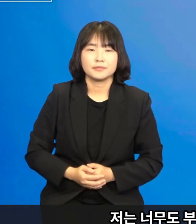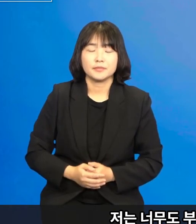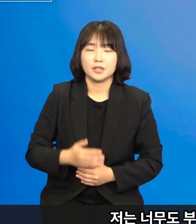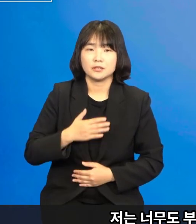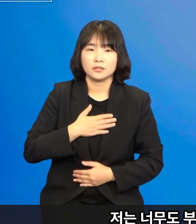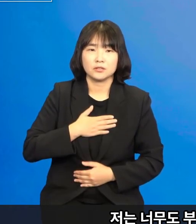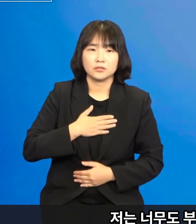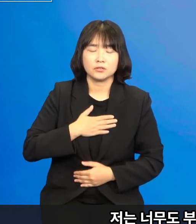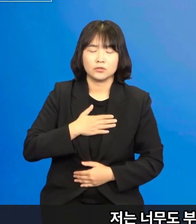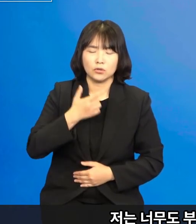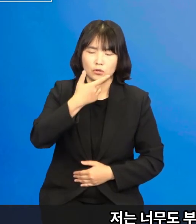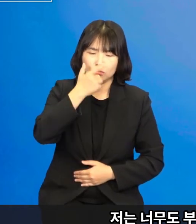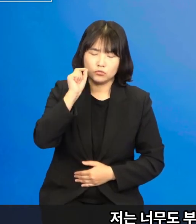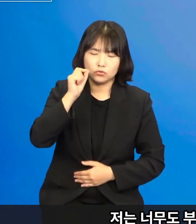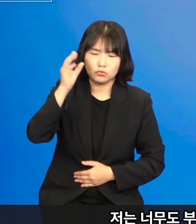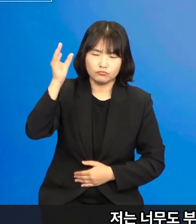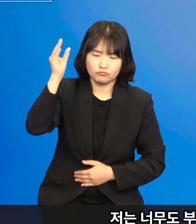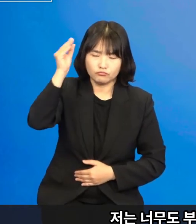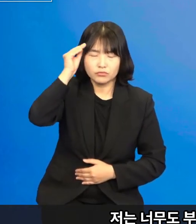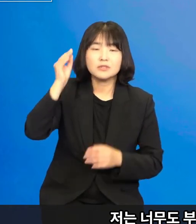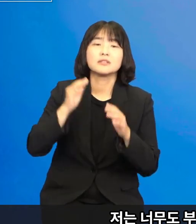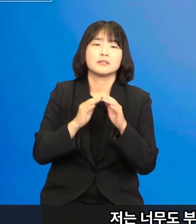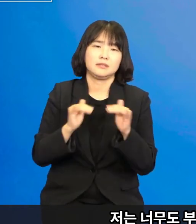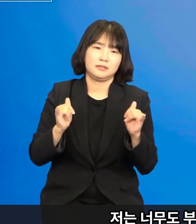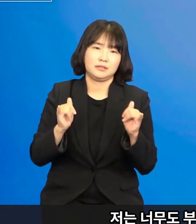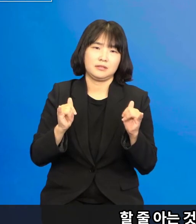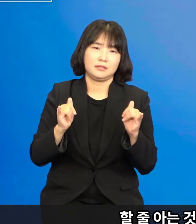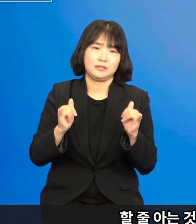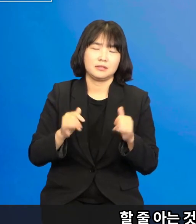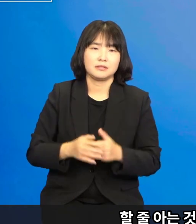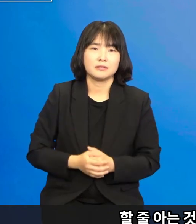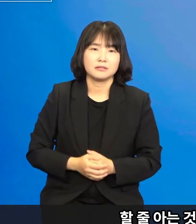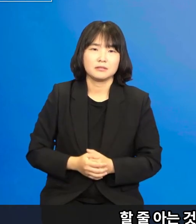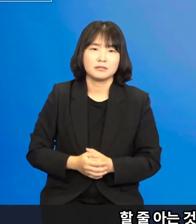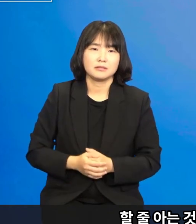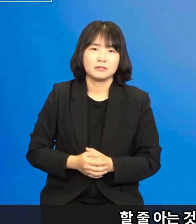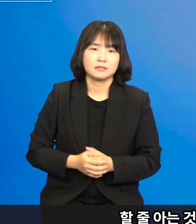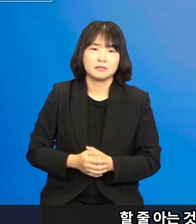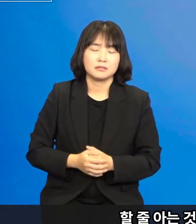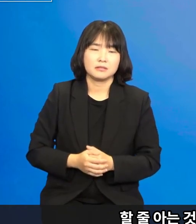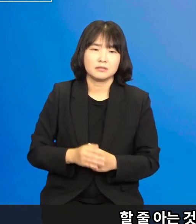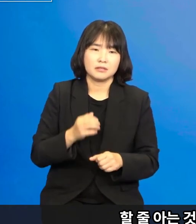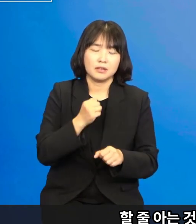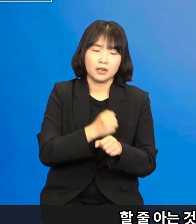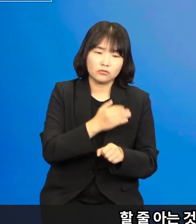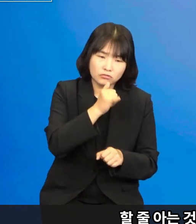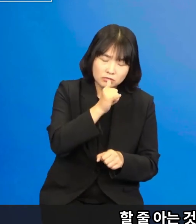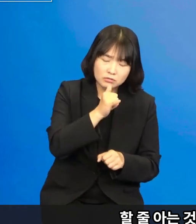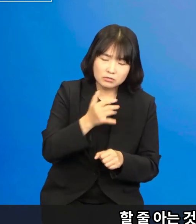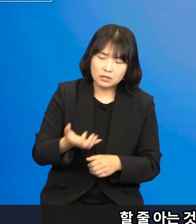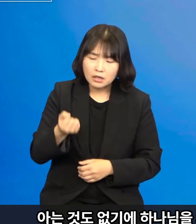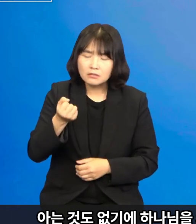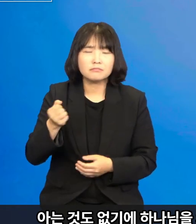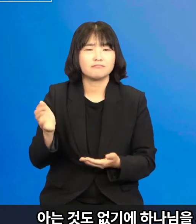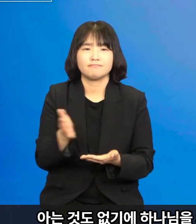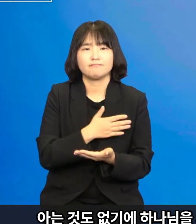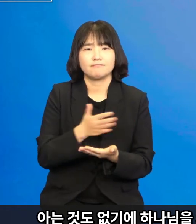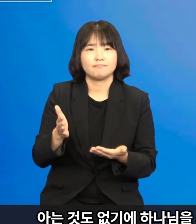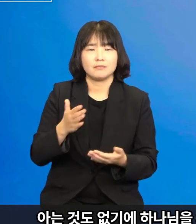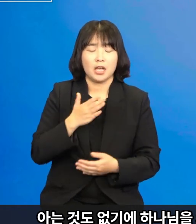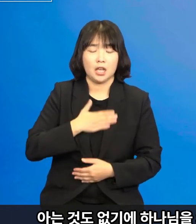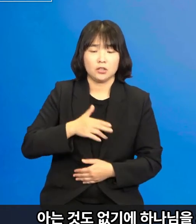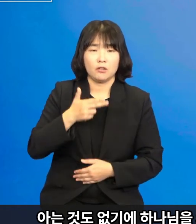저는 너무도 부족하고 무지한 자입니다. 할 줄 아는 것도 가진 것도 없습니다. 아는